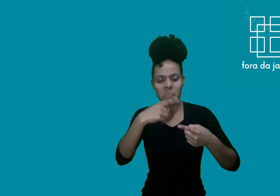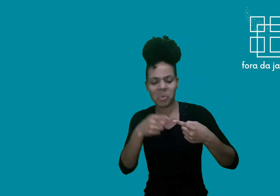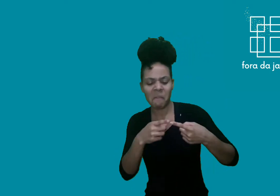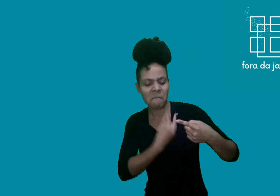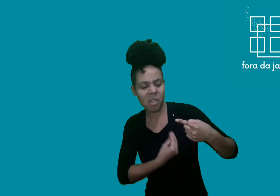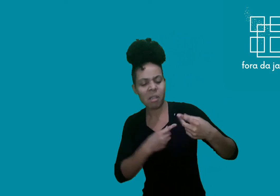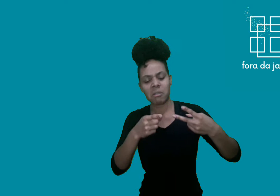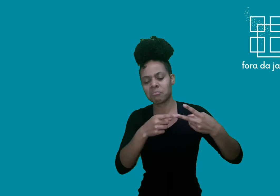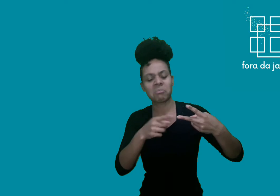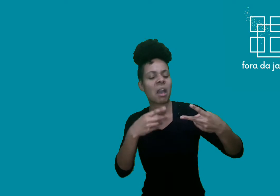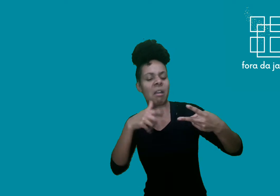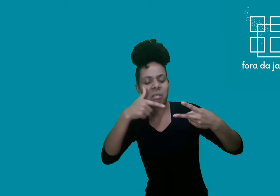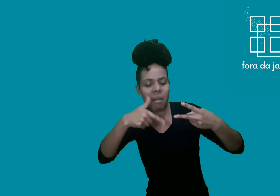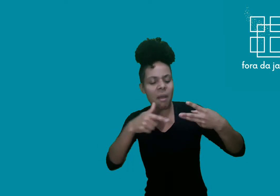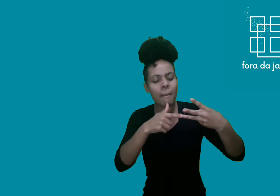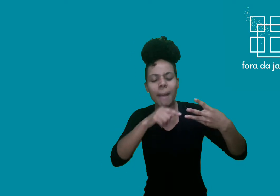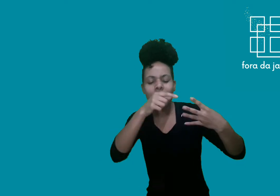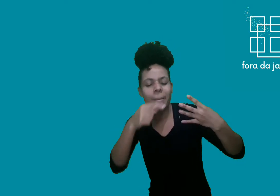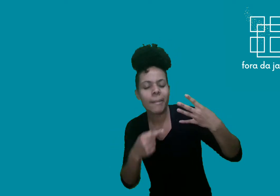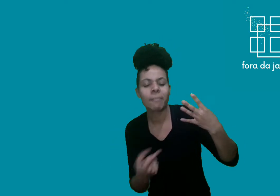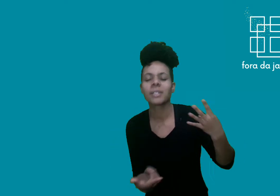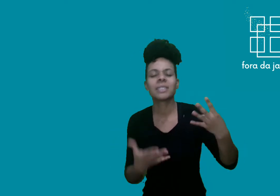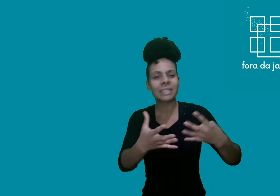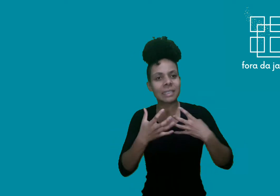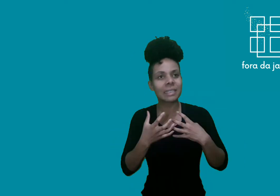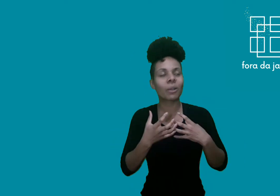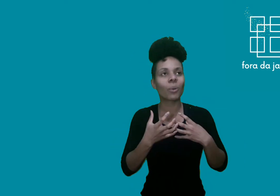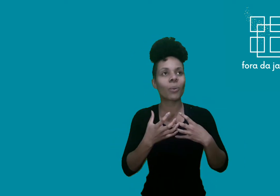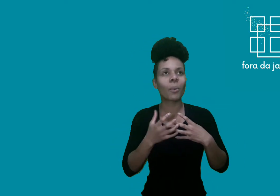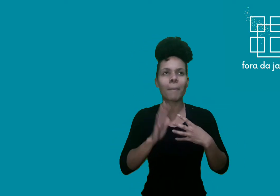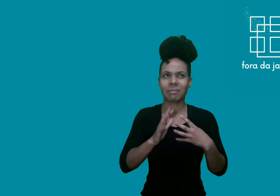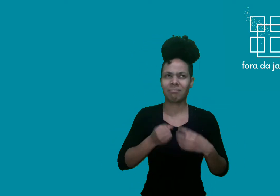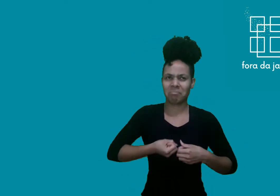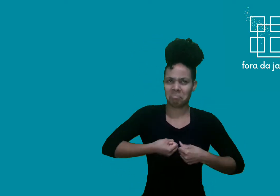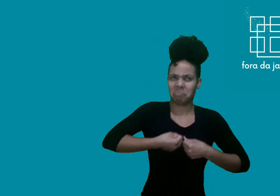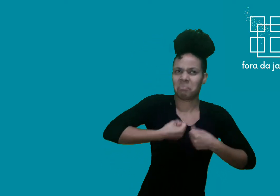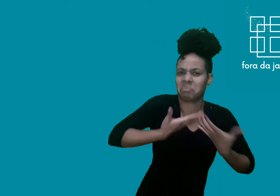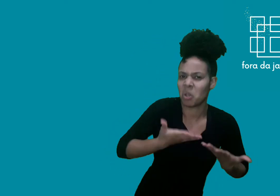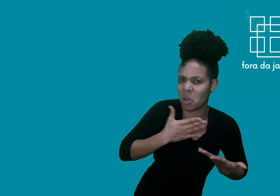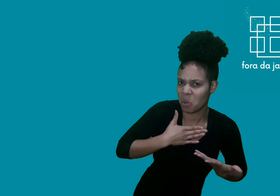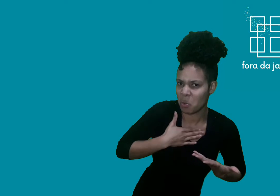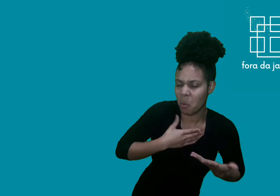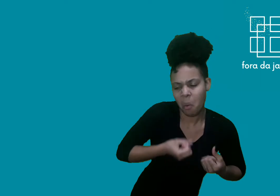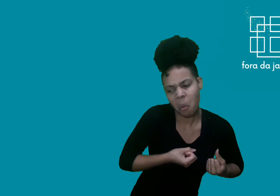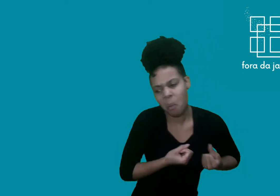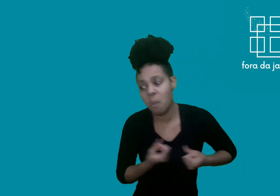entender qual é a nossa verdade, qual é a nossa missão. Então, quando a gente está iludido ali pensando, ó, eu quero esse tipo de